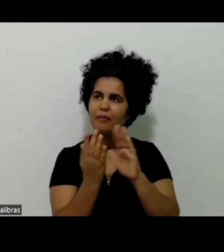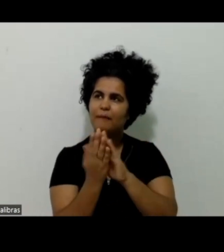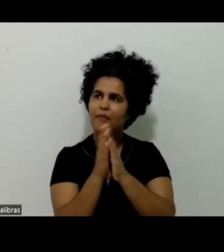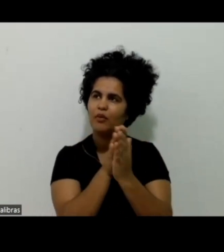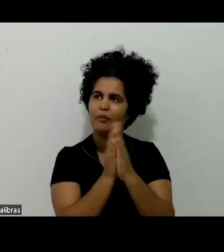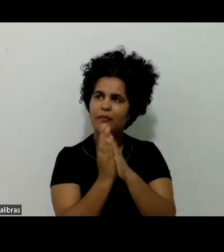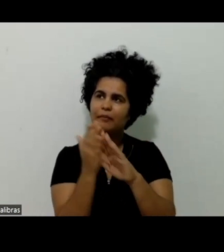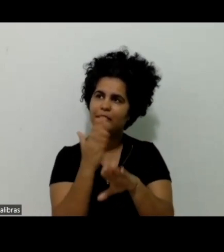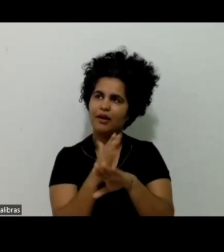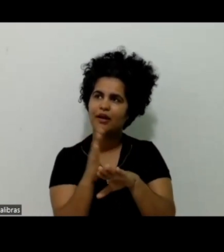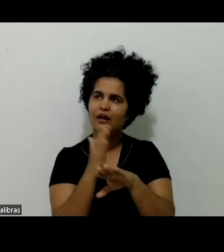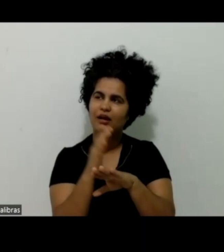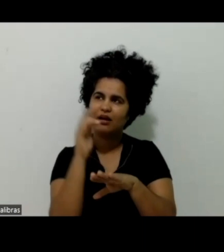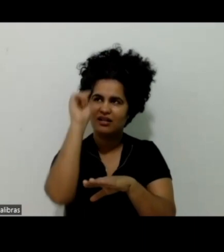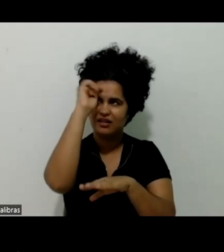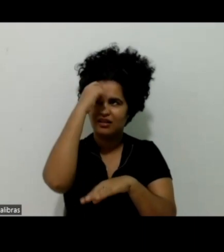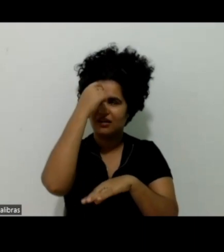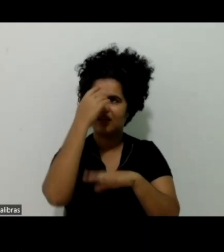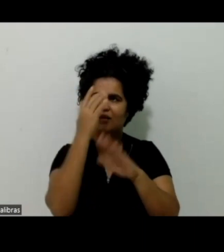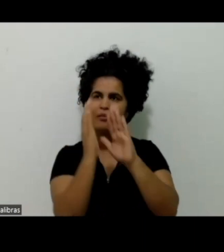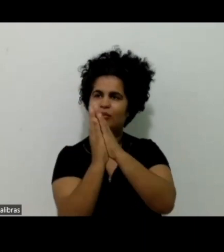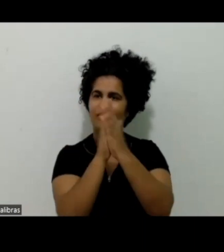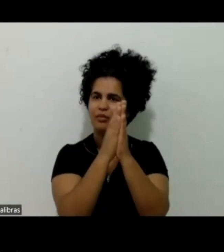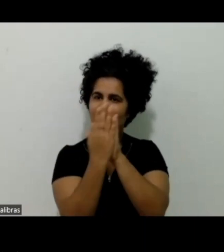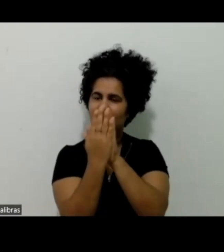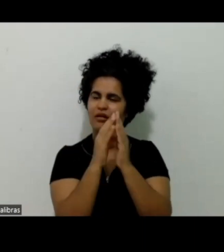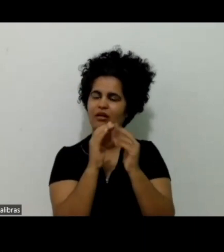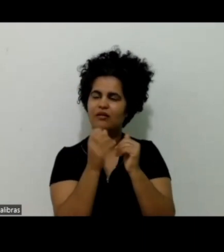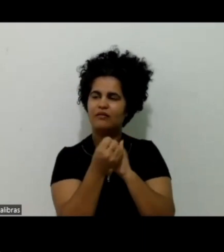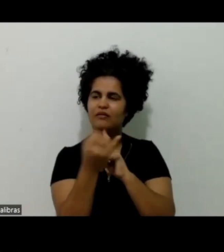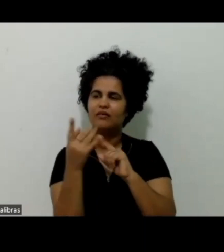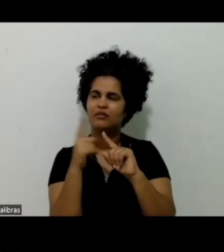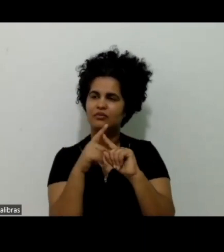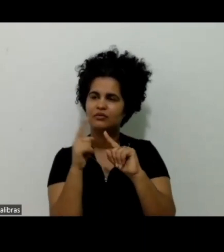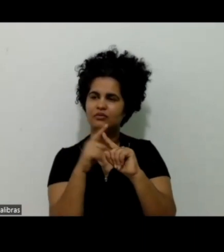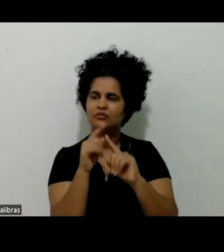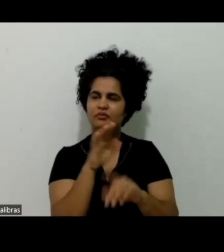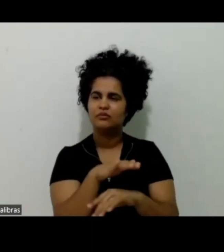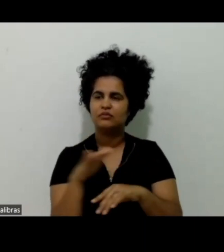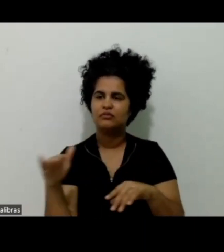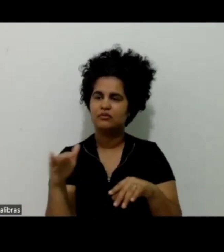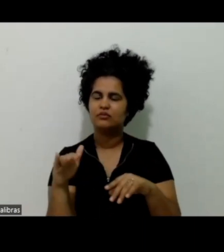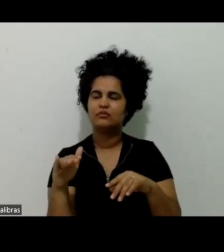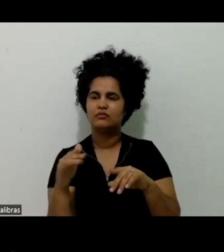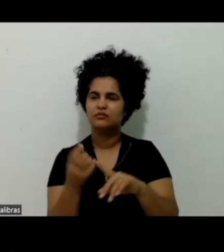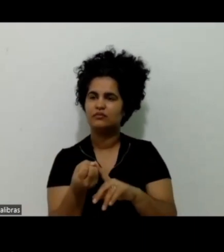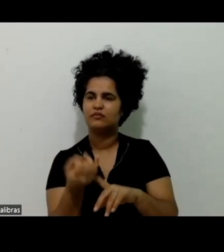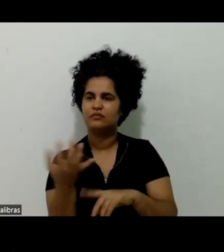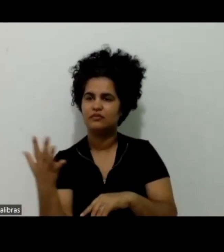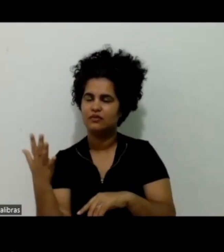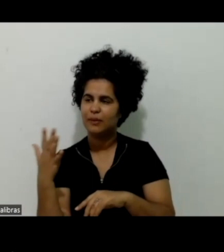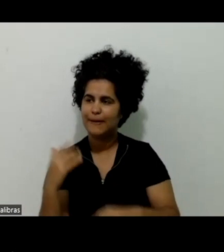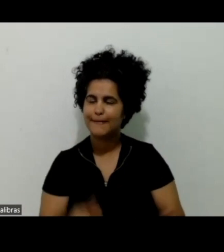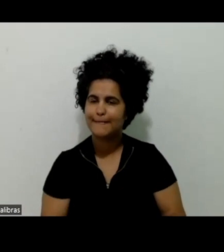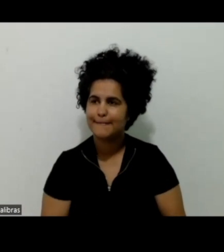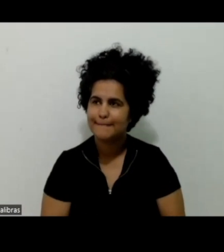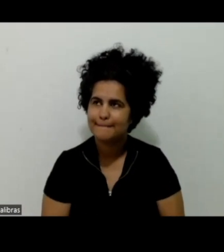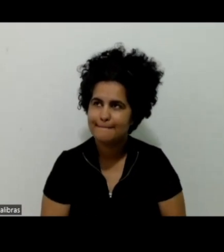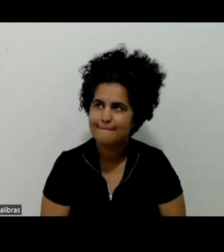brancas, bonecas negras, etc. E aí, e crianças também de diversas condições étnico-raciais,